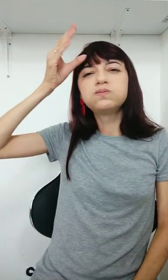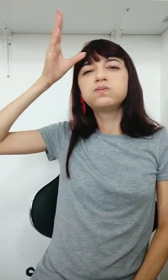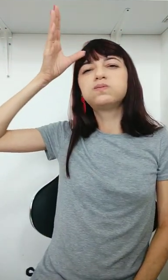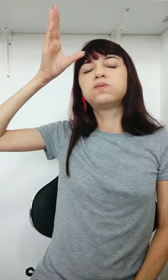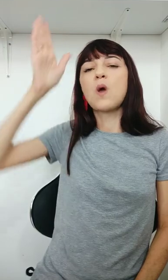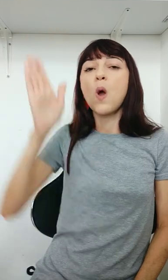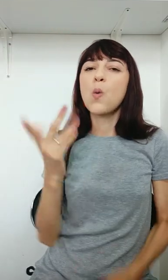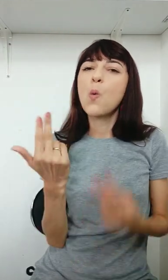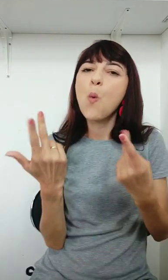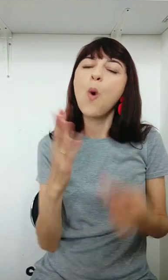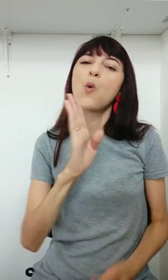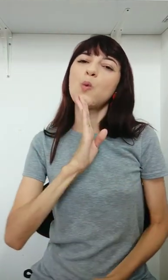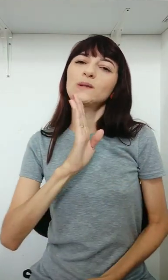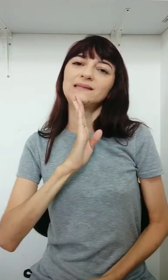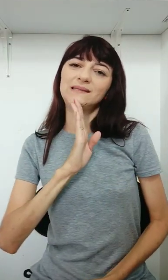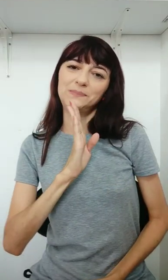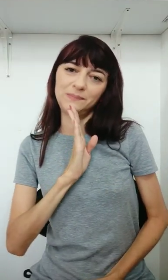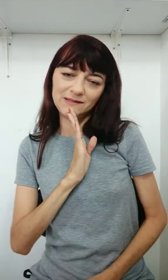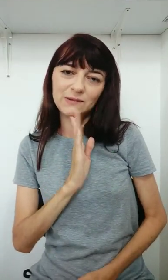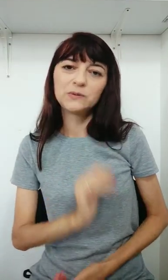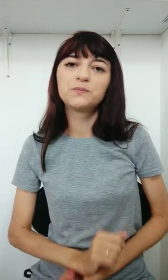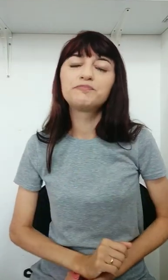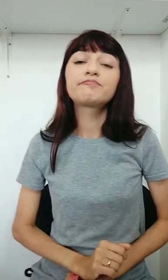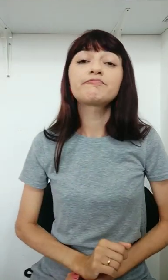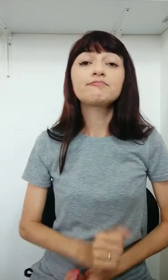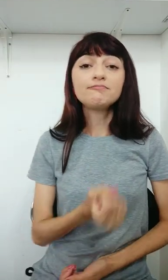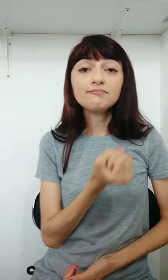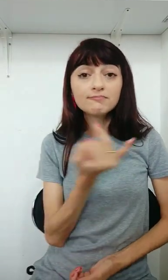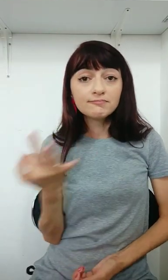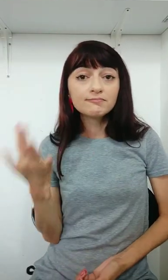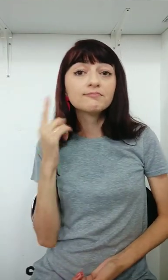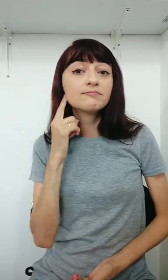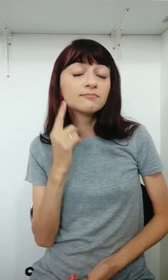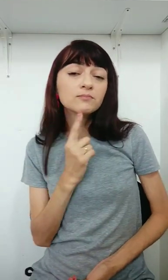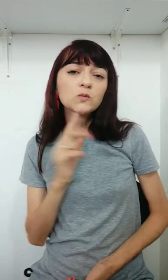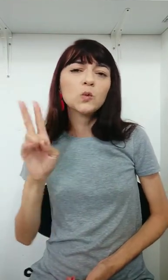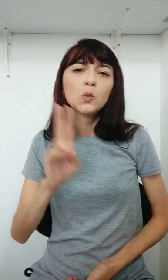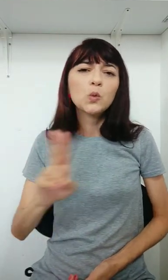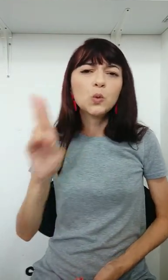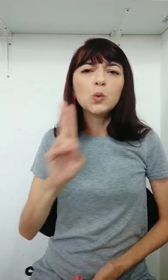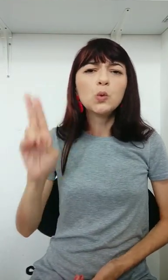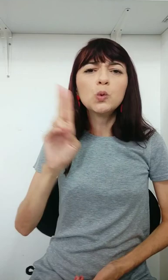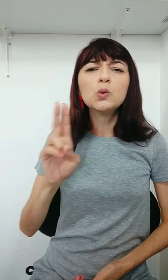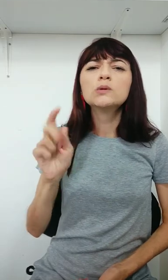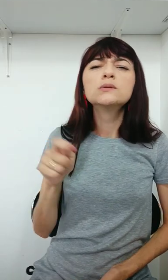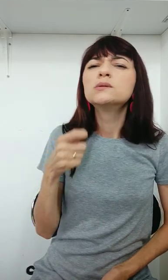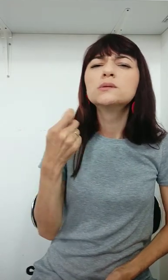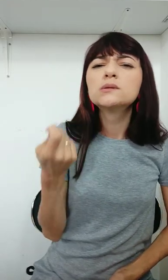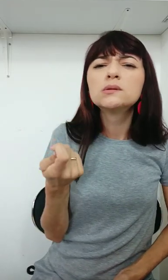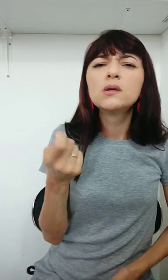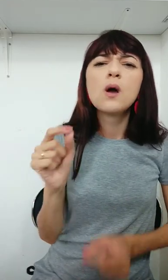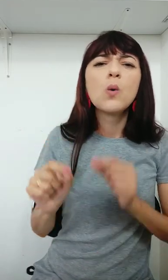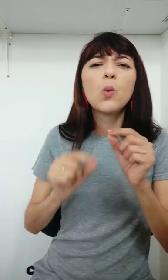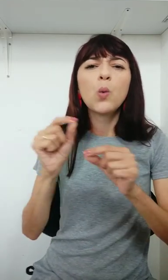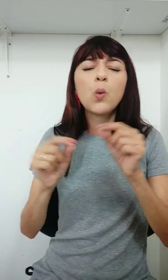sinal para esse tipo de conhecimento, tá? É a mesma coisa, o mesmo sentido, conhecimento, mas o contexto é diferente. Então